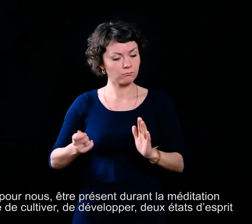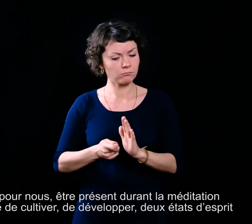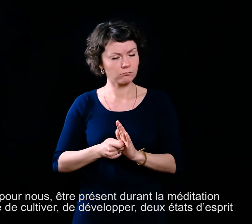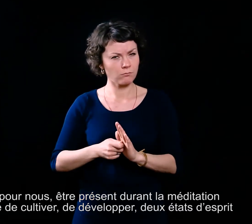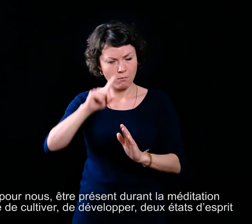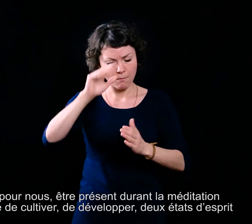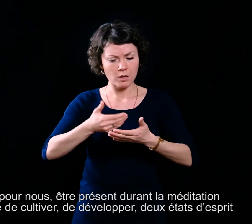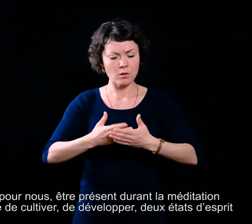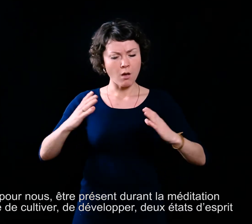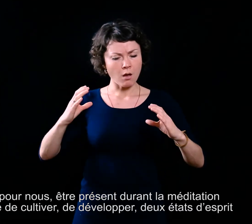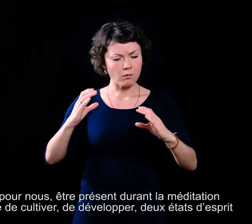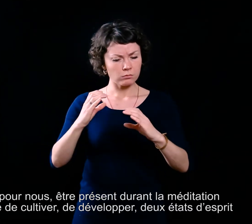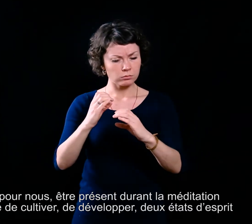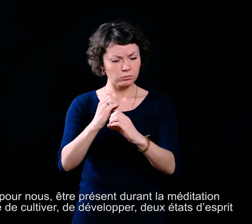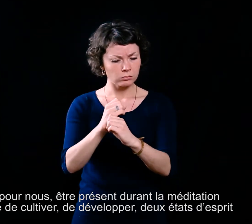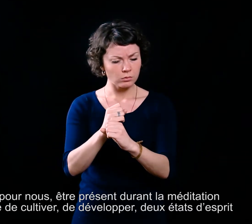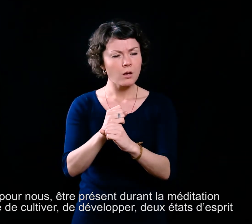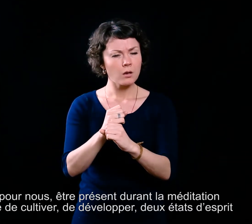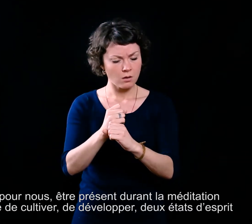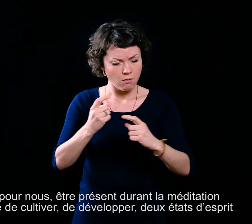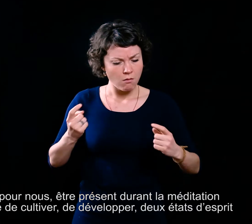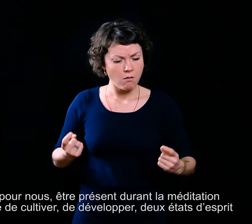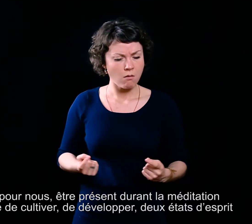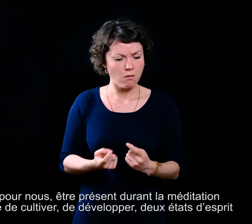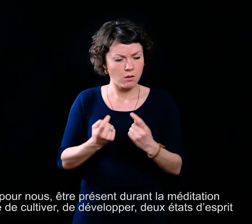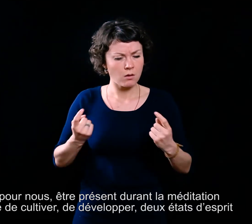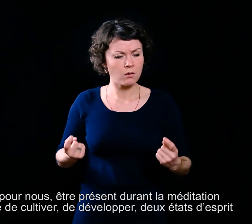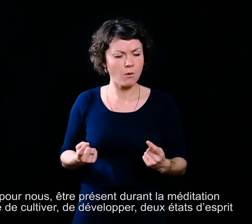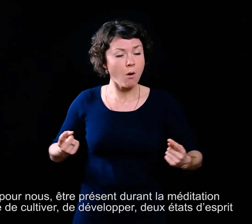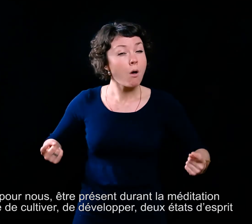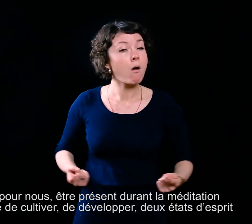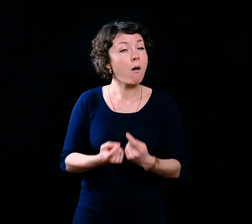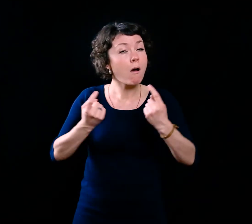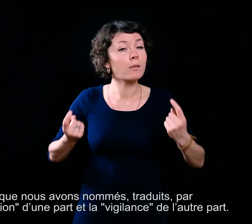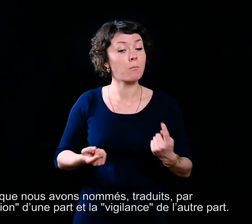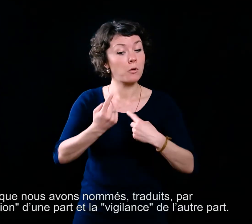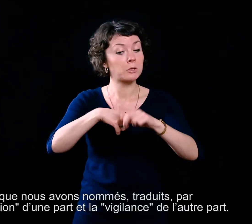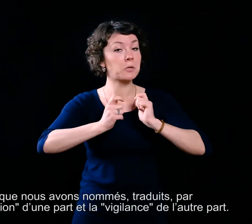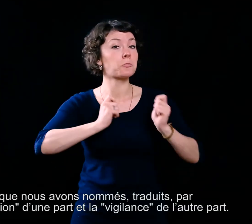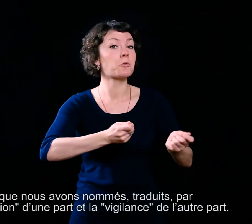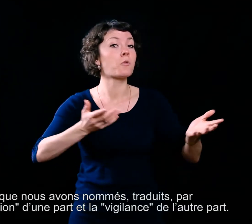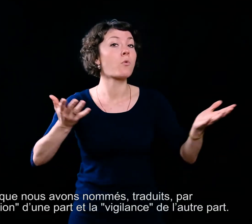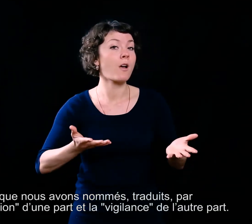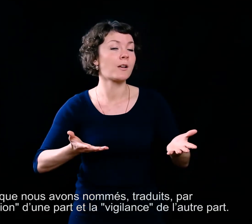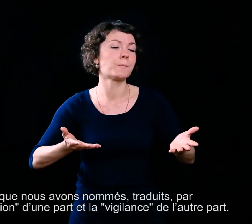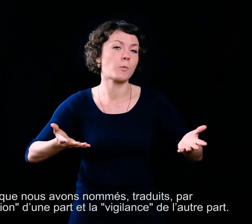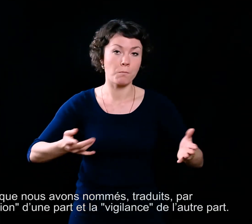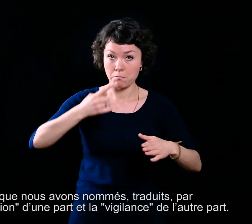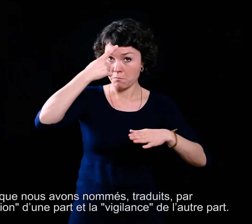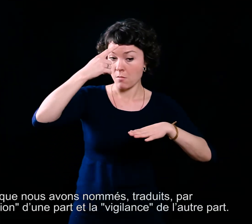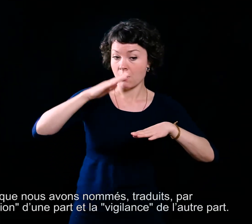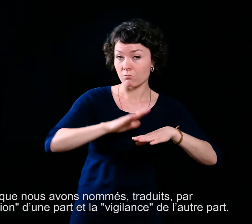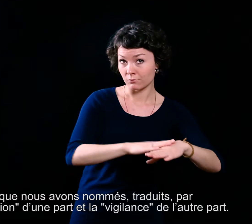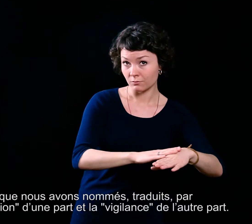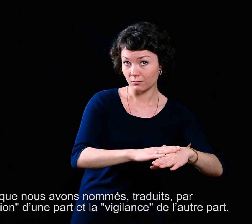être présent durant la méditation suppose de cultiver, de développer deux états d'esprit que nous avons nommés, traduits